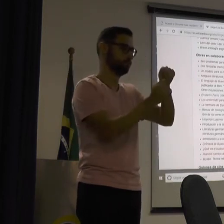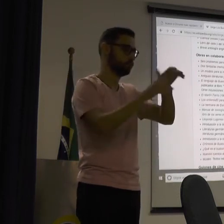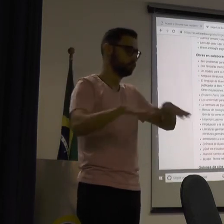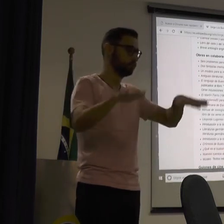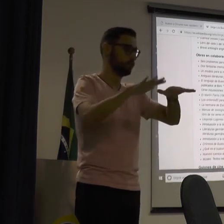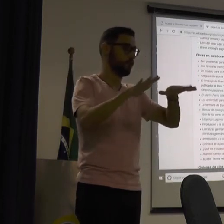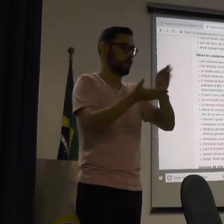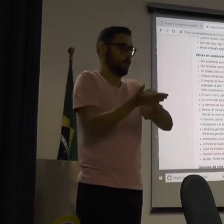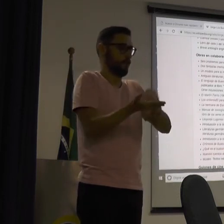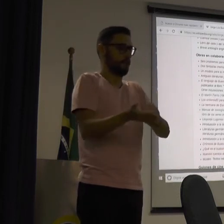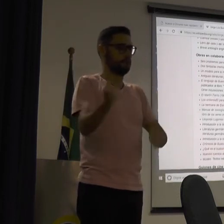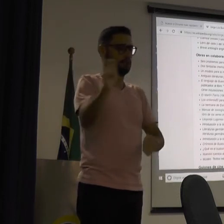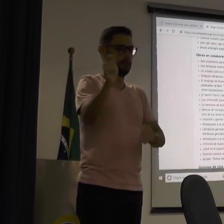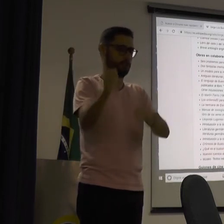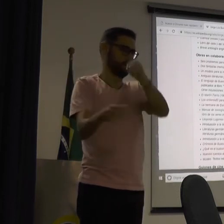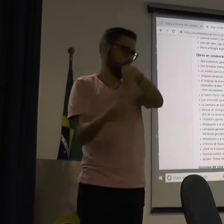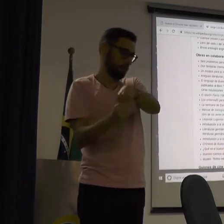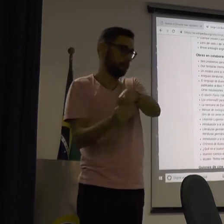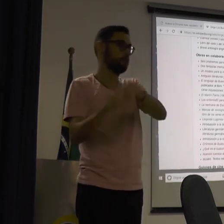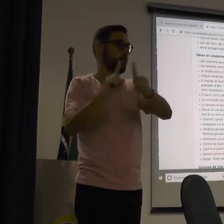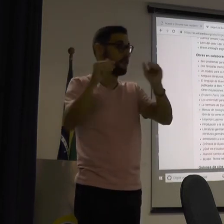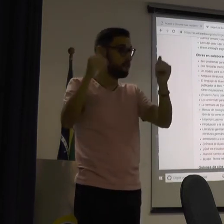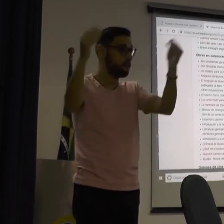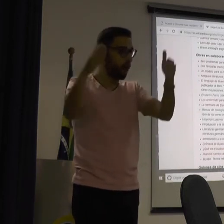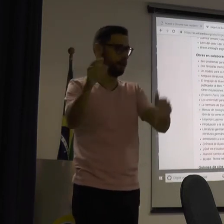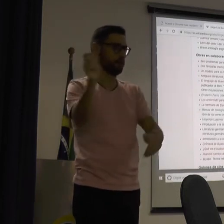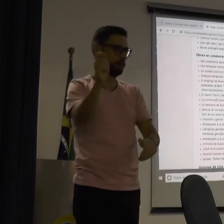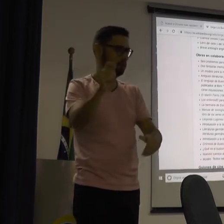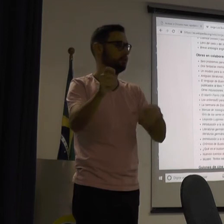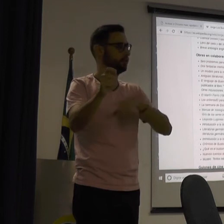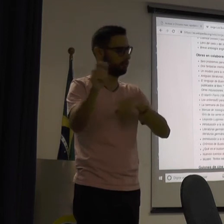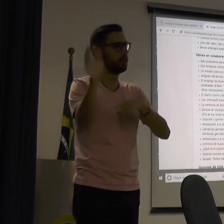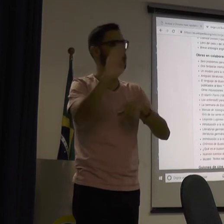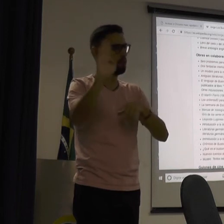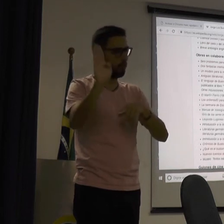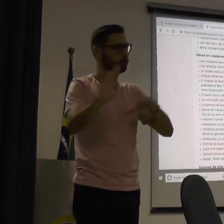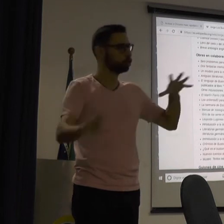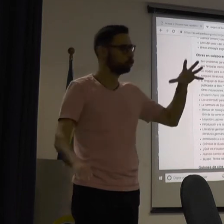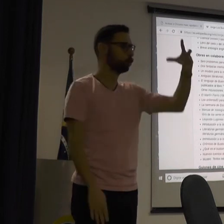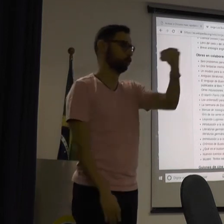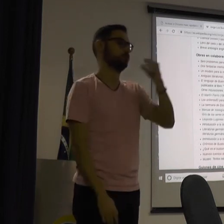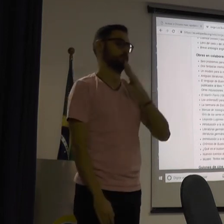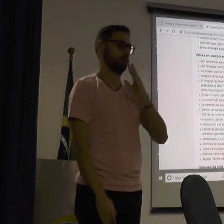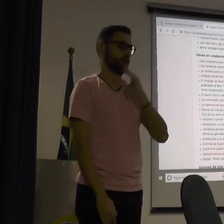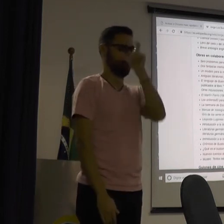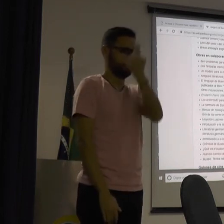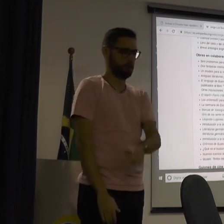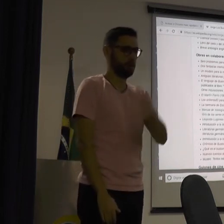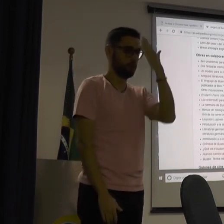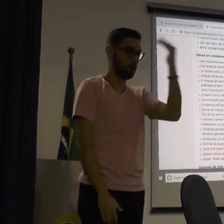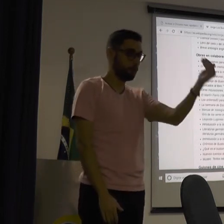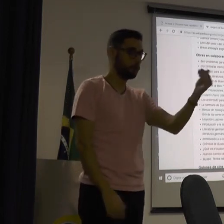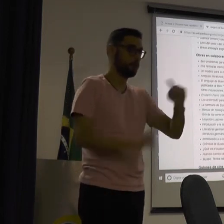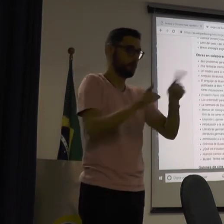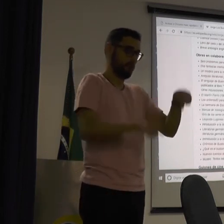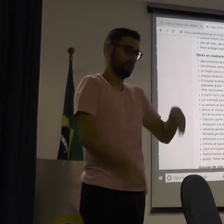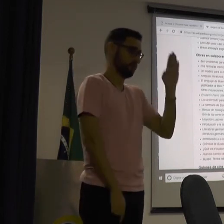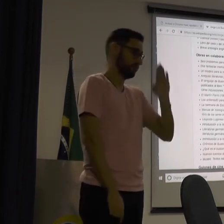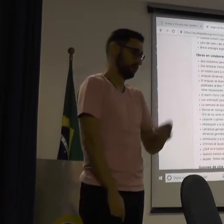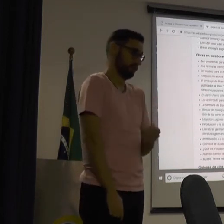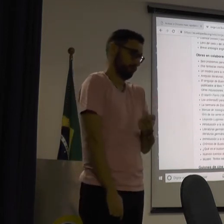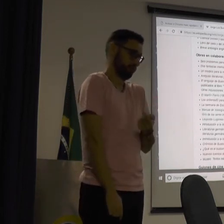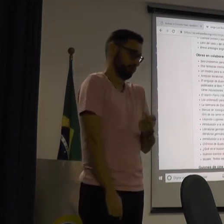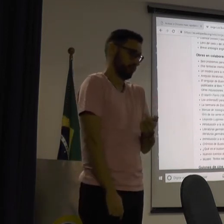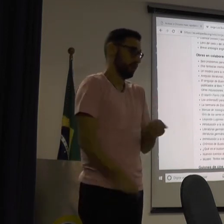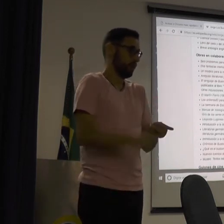na Argentina como ele é reconhecido no exterior, inclusive no Brasil. E isso se deve em grande parte também à tradução, porque pouca